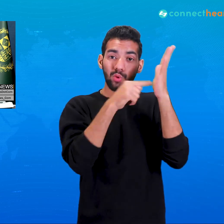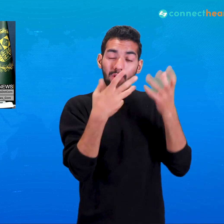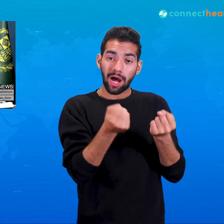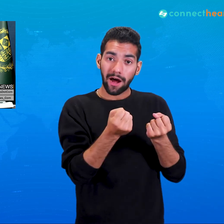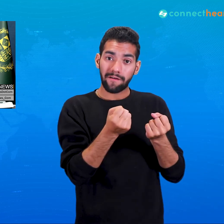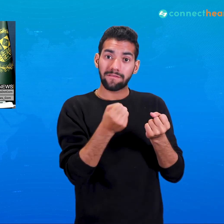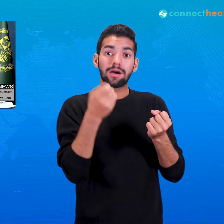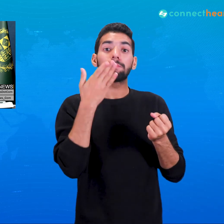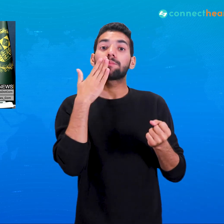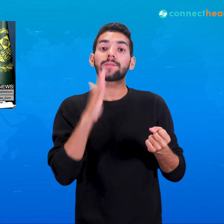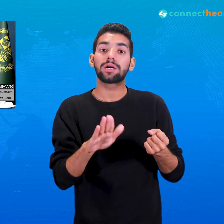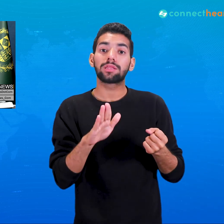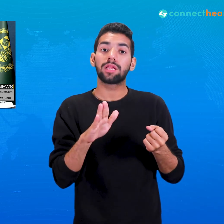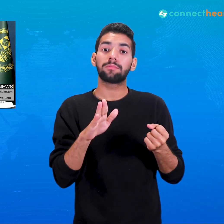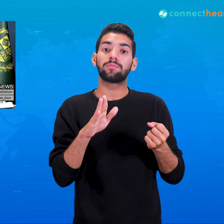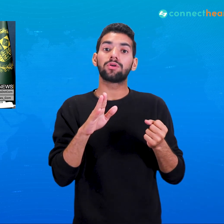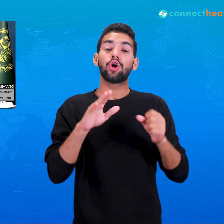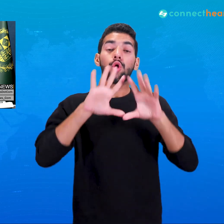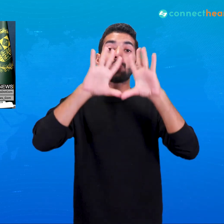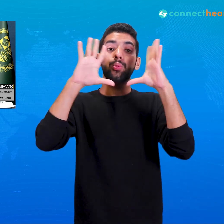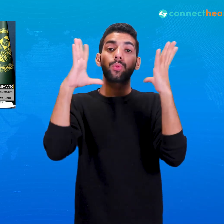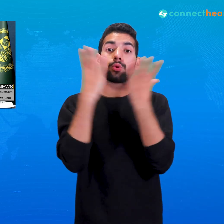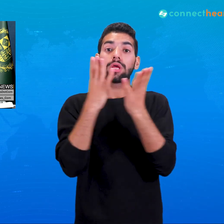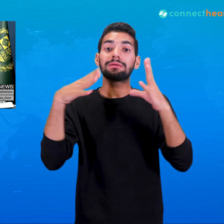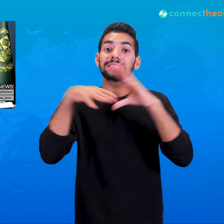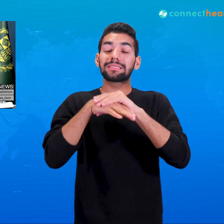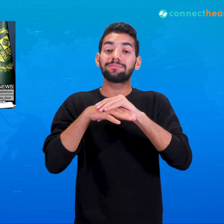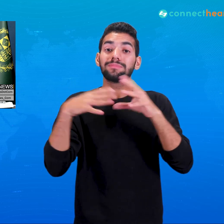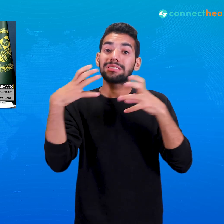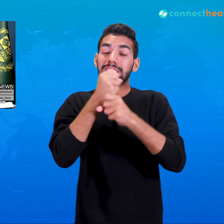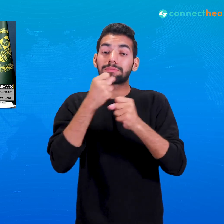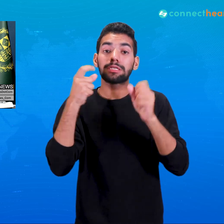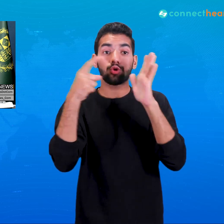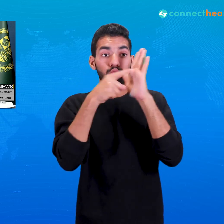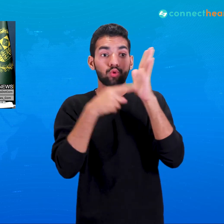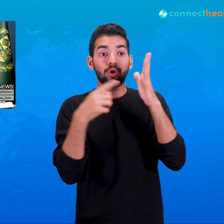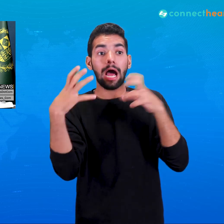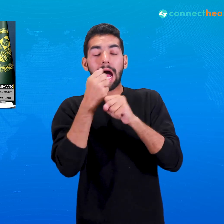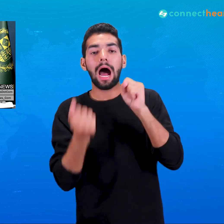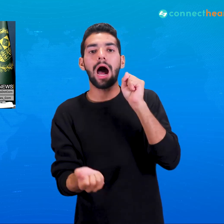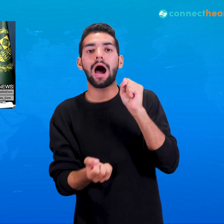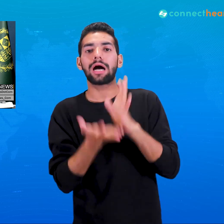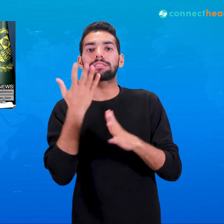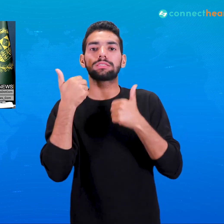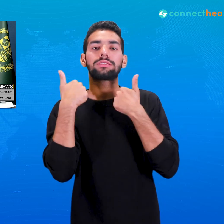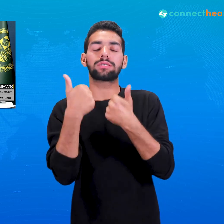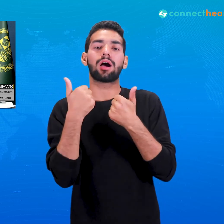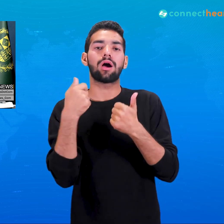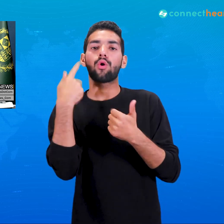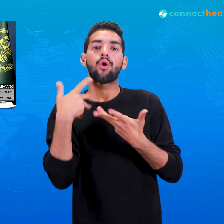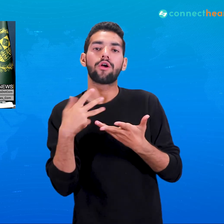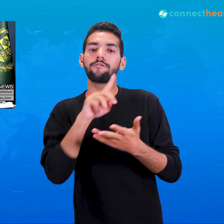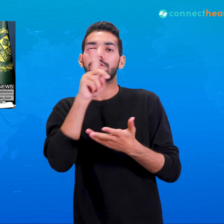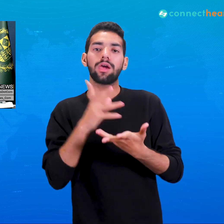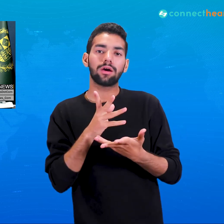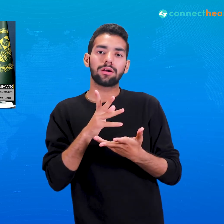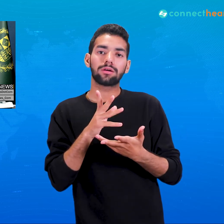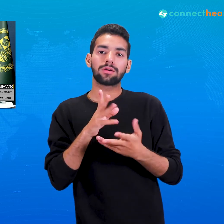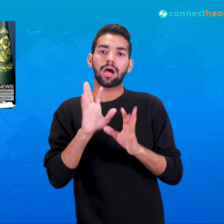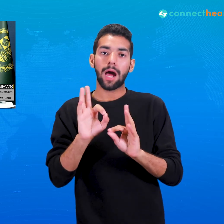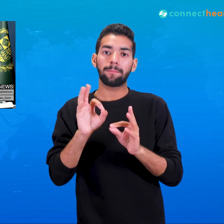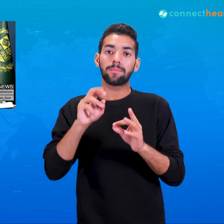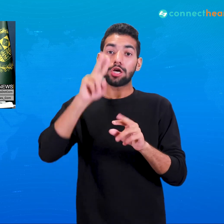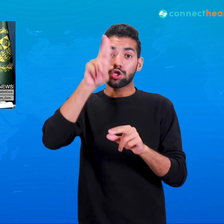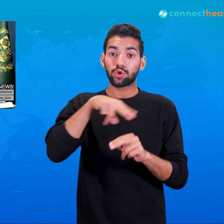ہے جس کو کہتے ہیں رول آف لا انڈیکس، یعنی کدھر قانون انصاف سب سے زیادہ ہے۔ سوئٹزرلینڈ